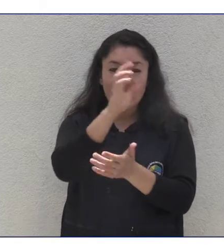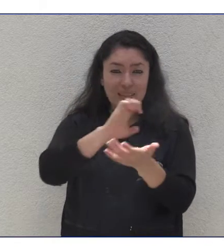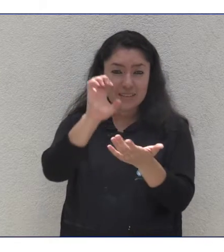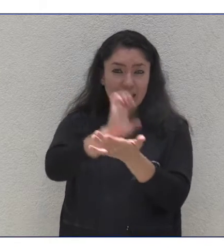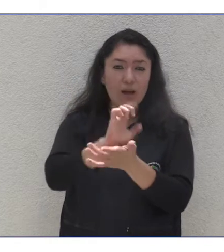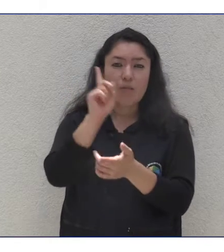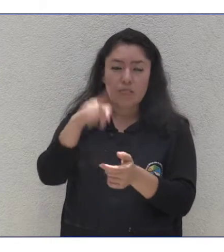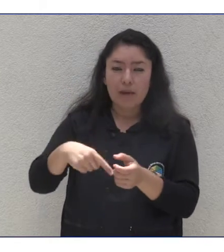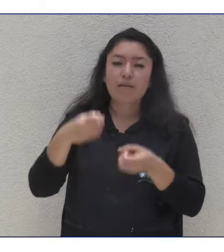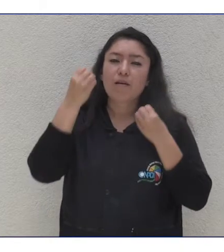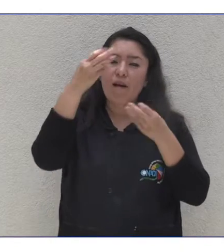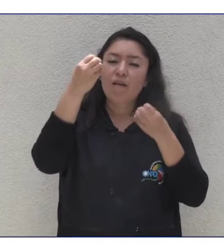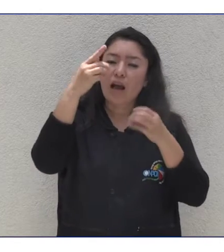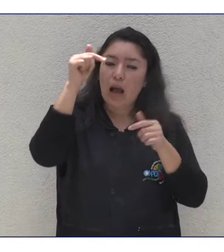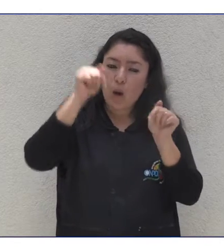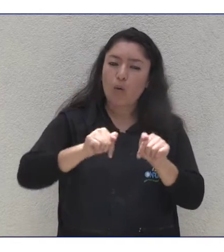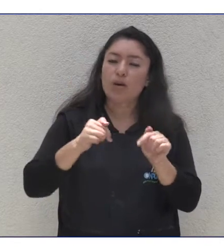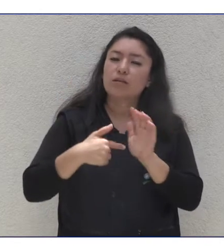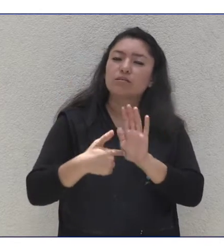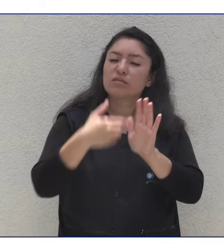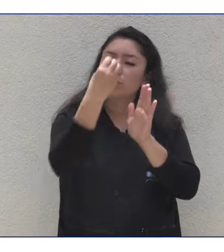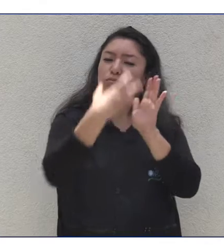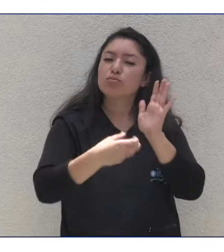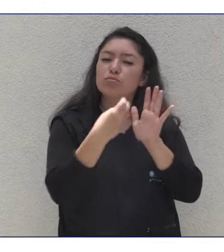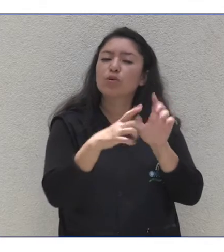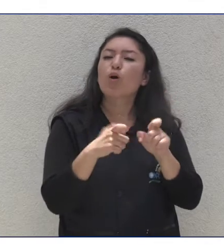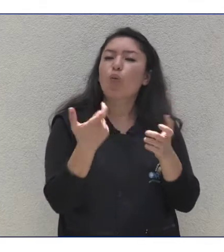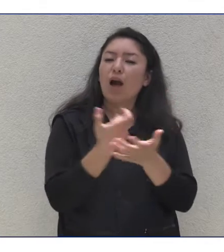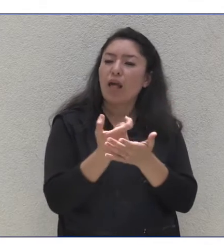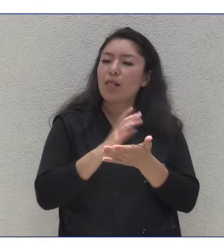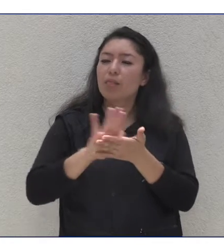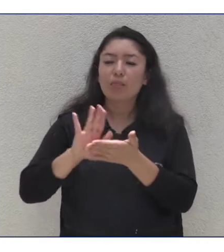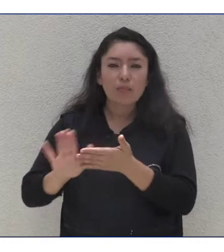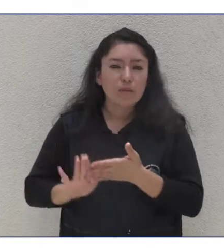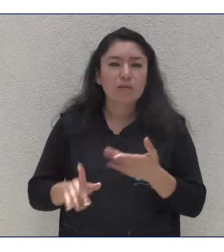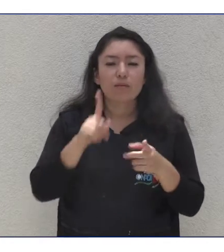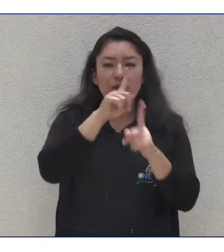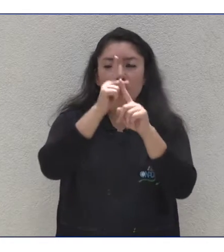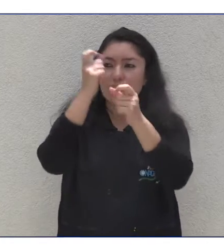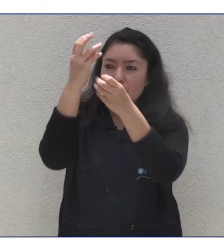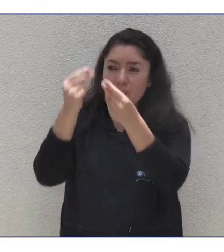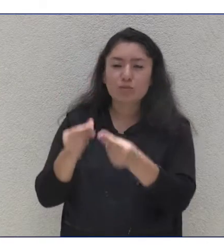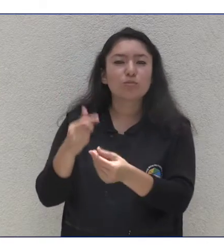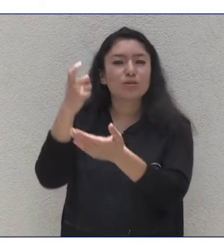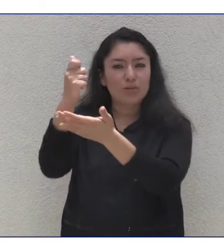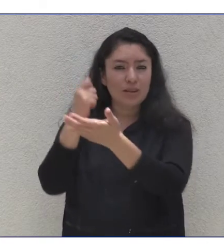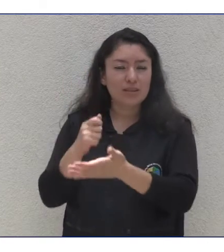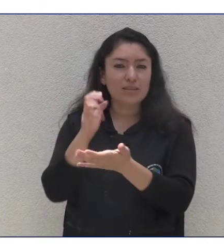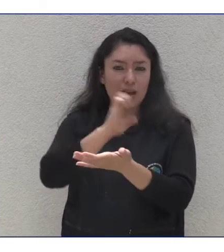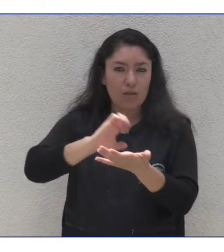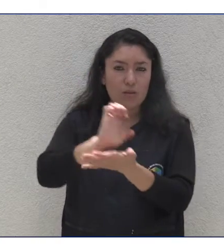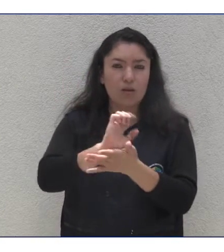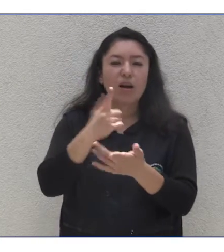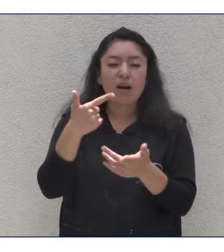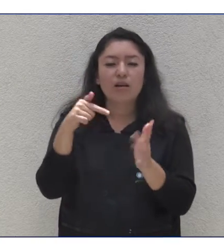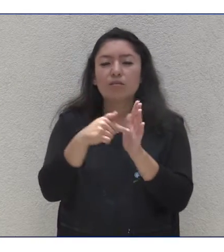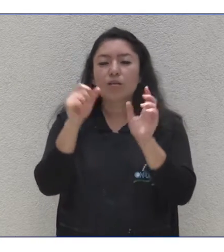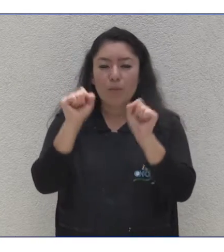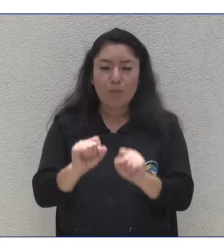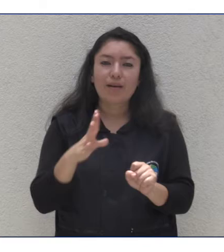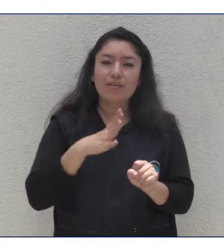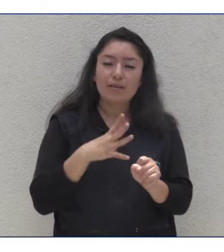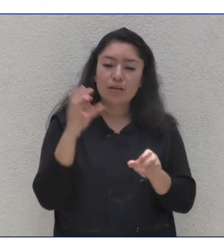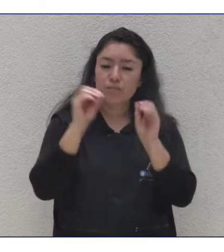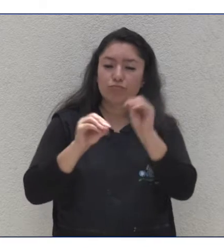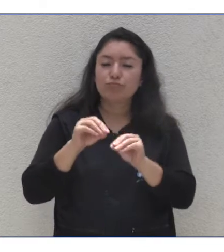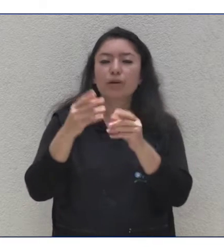Estado deberán mantener informe actualizado sobre los datos relacionados con la pertenencia sociolingüística de los usuarios de sus servicios a efecto